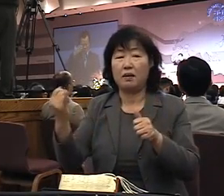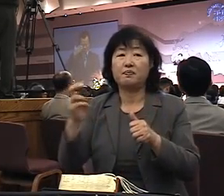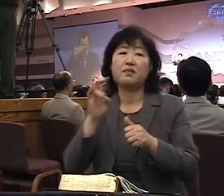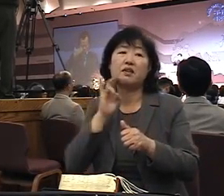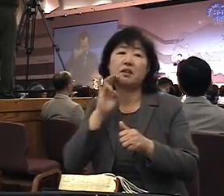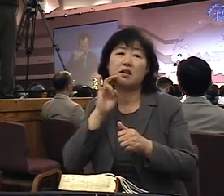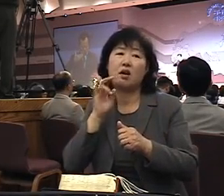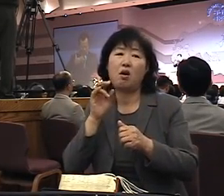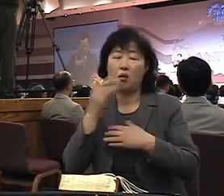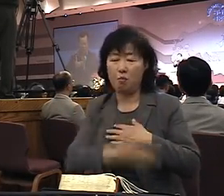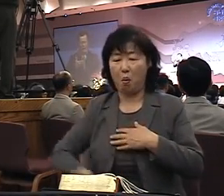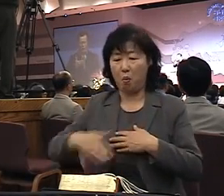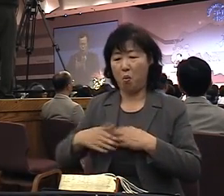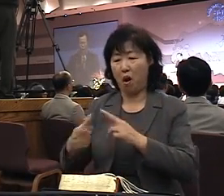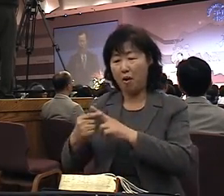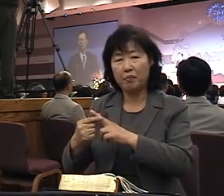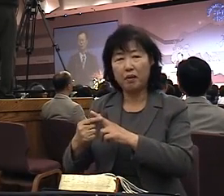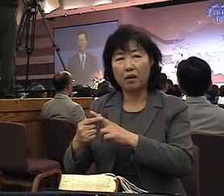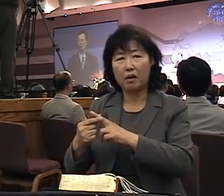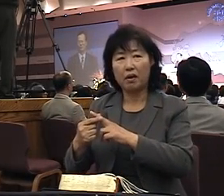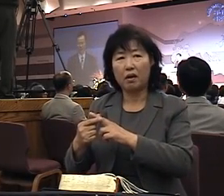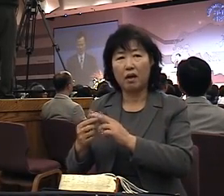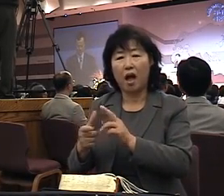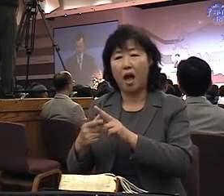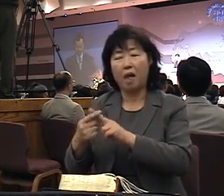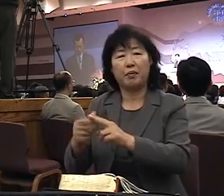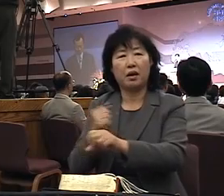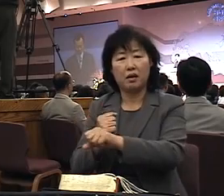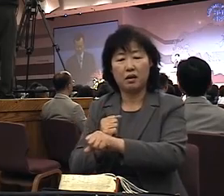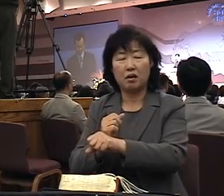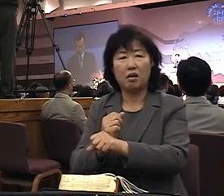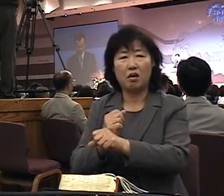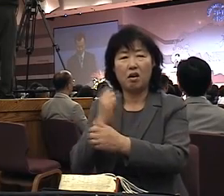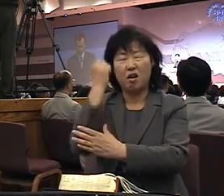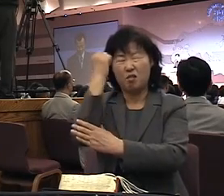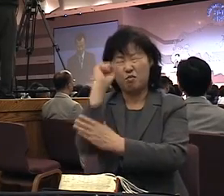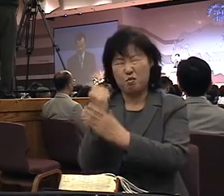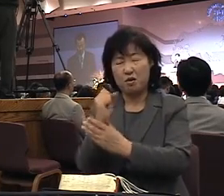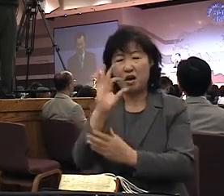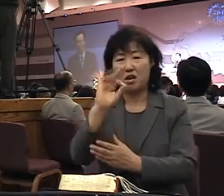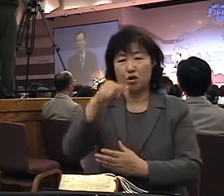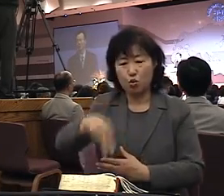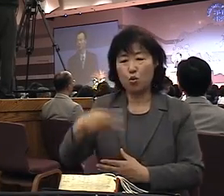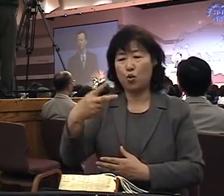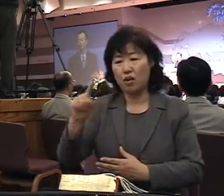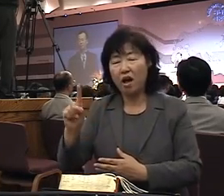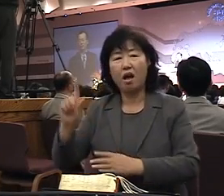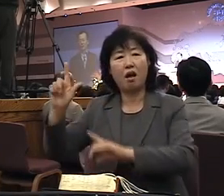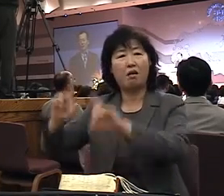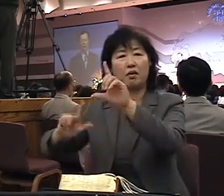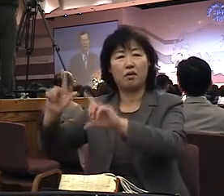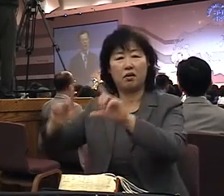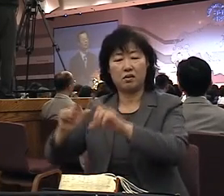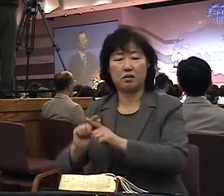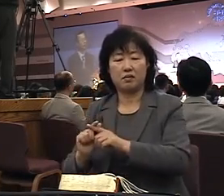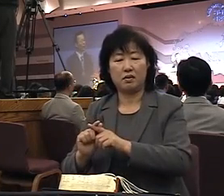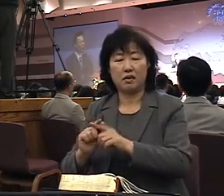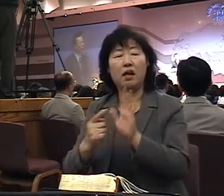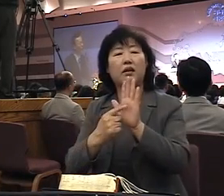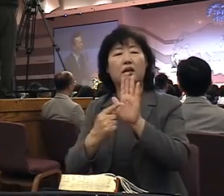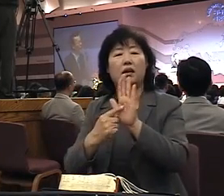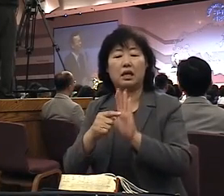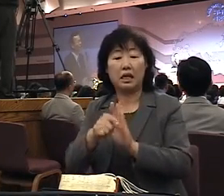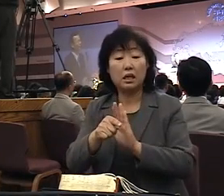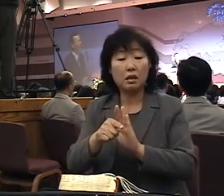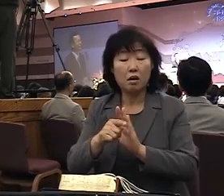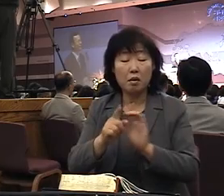이렇게 완전히 부패한 유다의 모습이 38장에 나온 것입니다. 이 말씀이 여기 왜